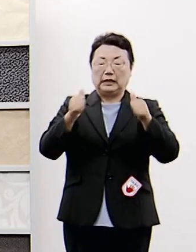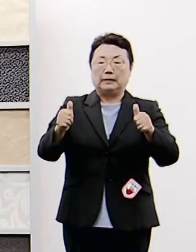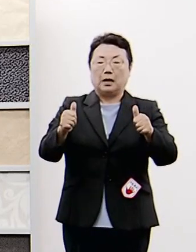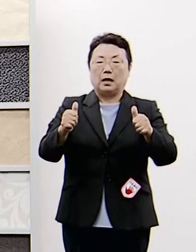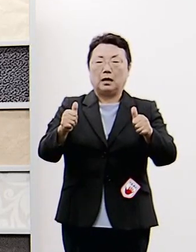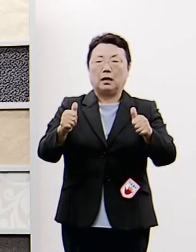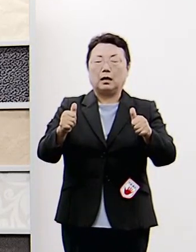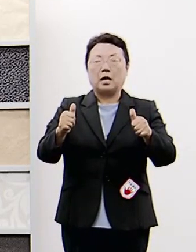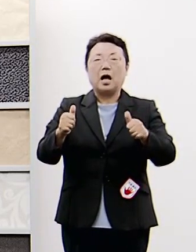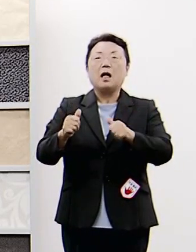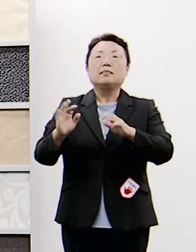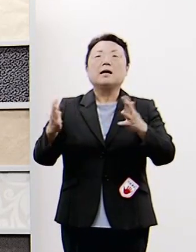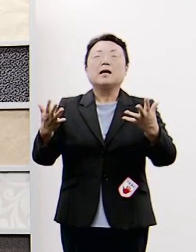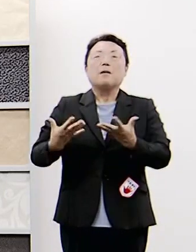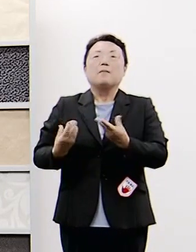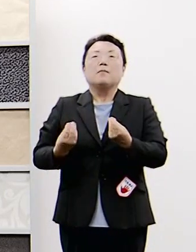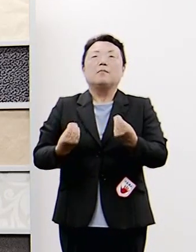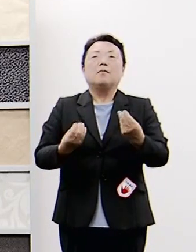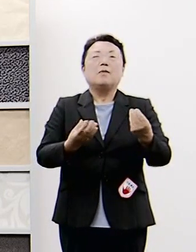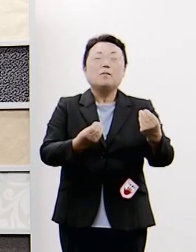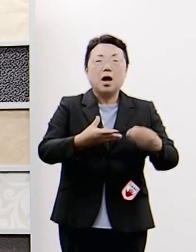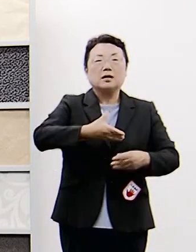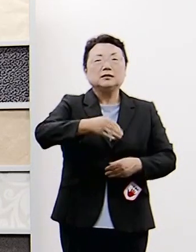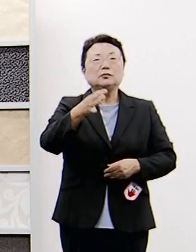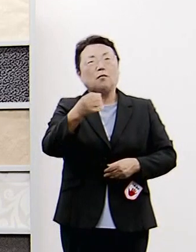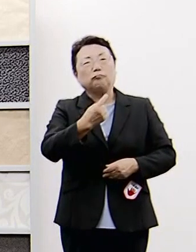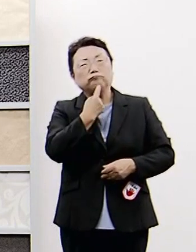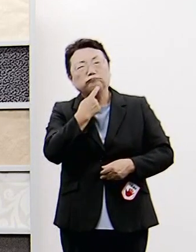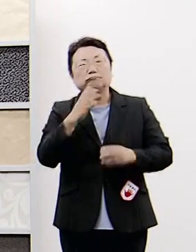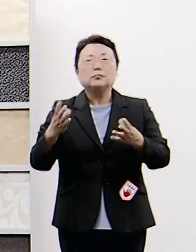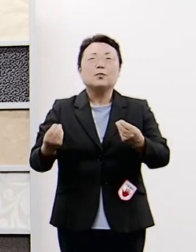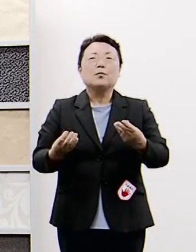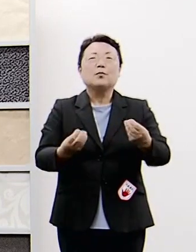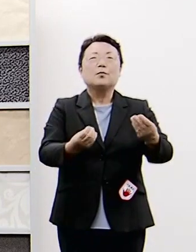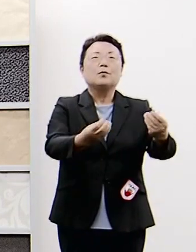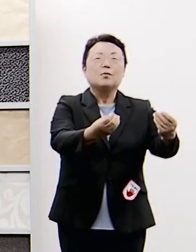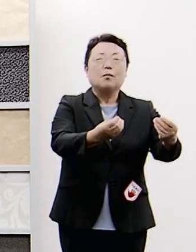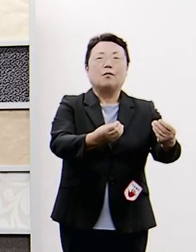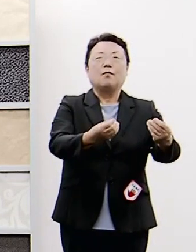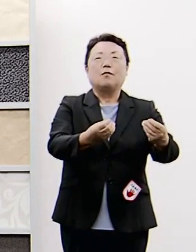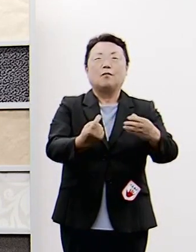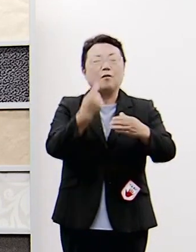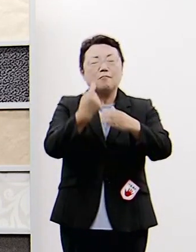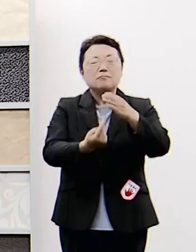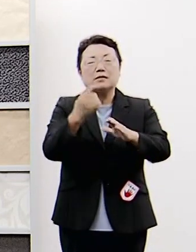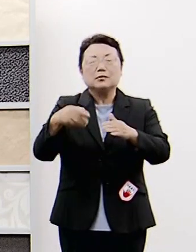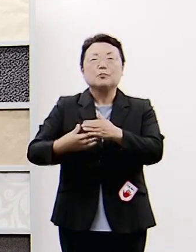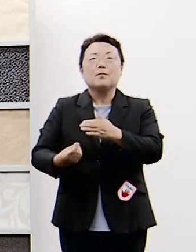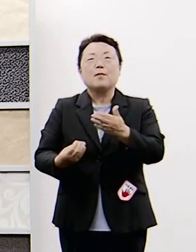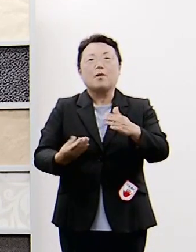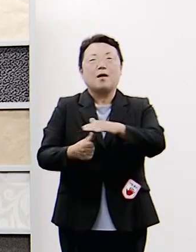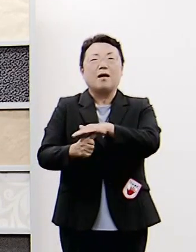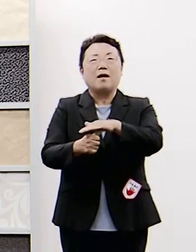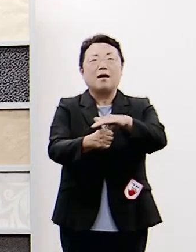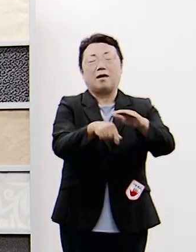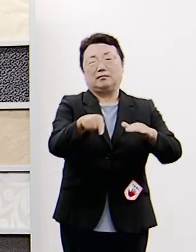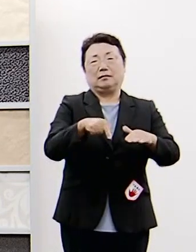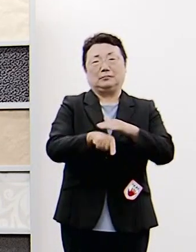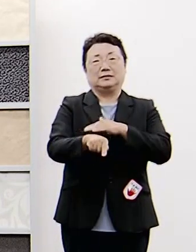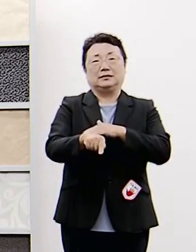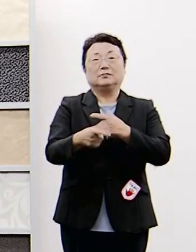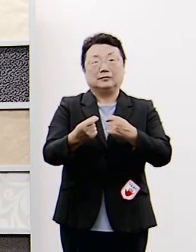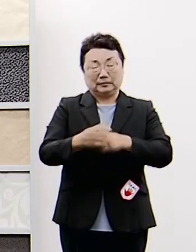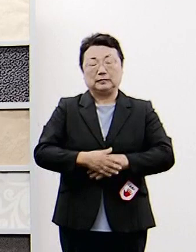裁判がなければこれまで通り県有地の賃料額は一種のタブーである状態が将来にわたり続いたということだろうかと思います